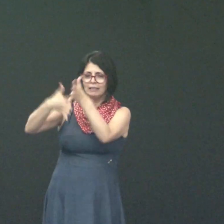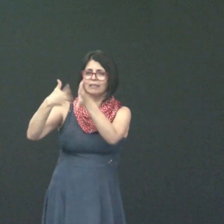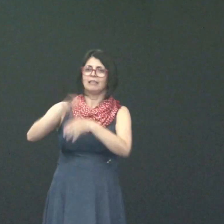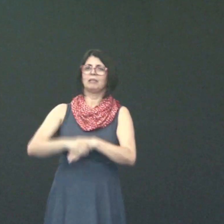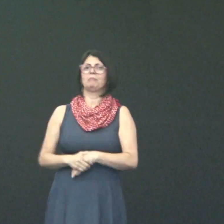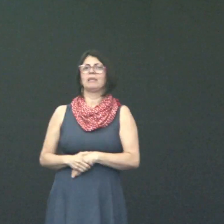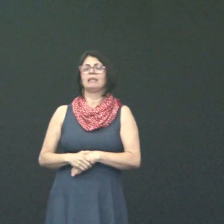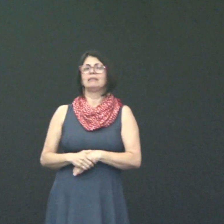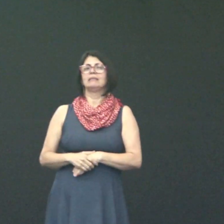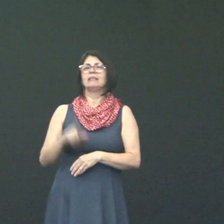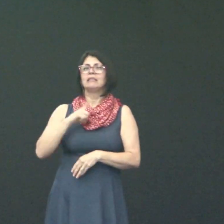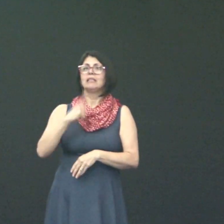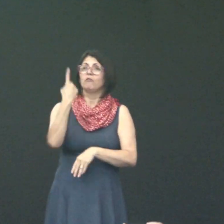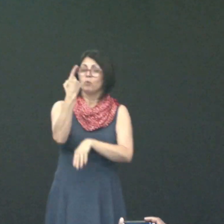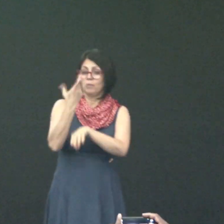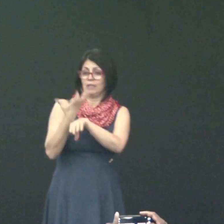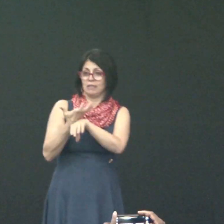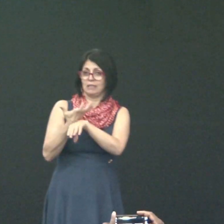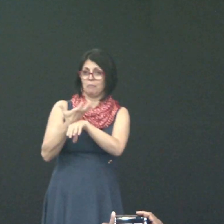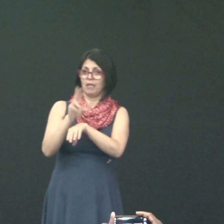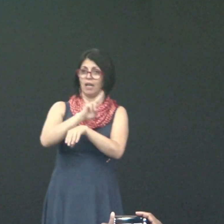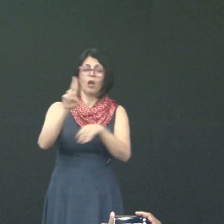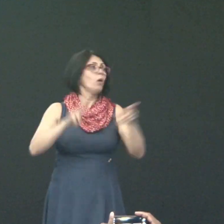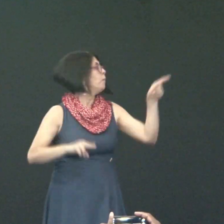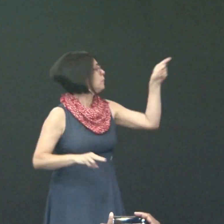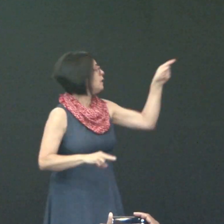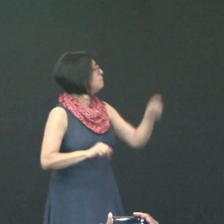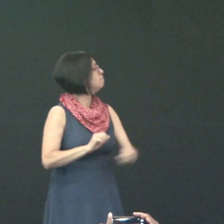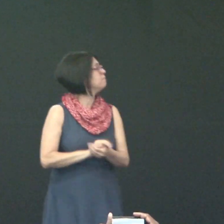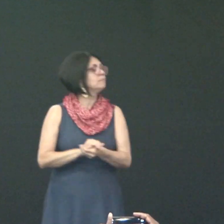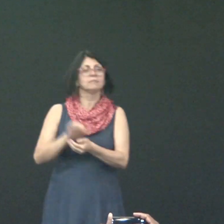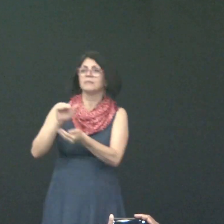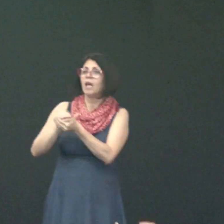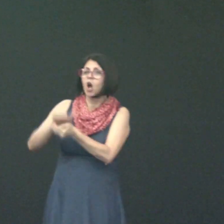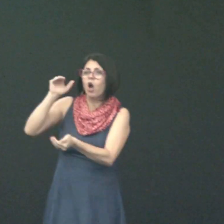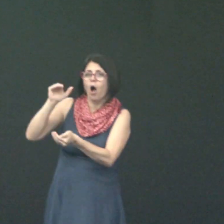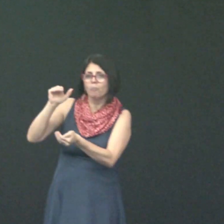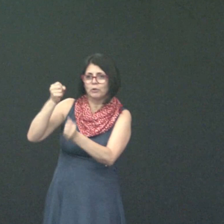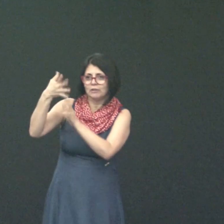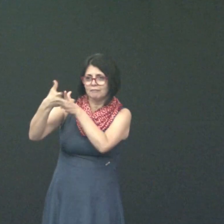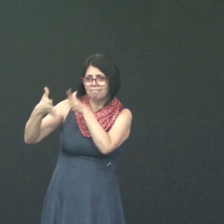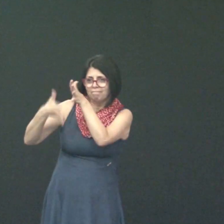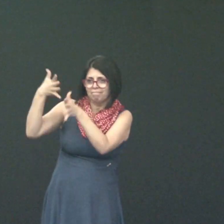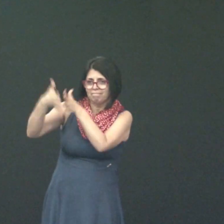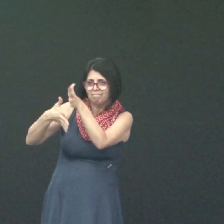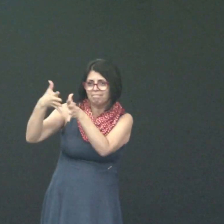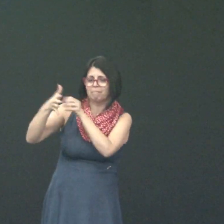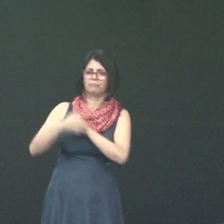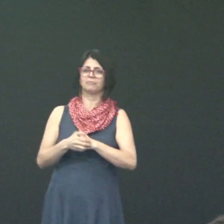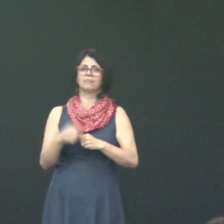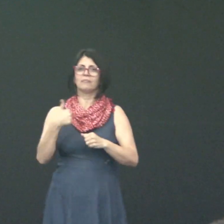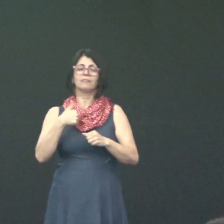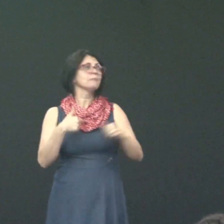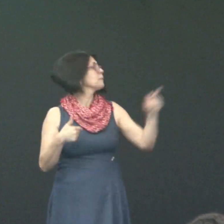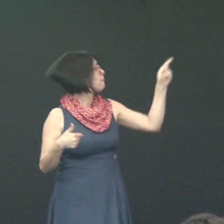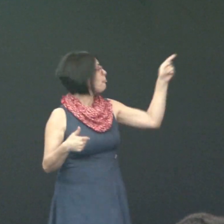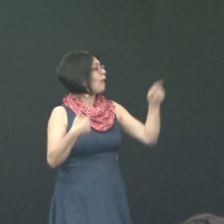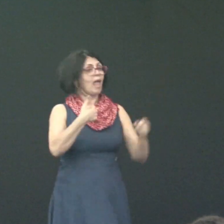que nós coletamos informações numa pesquisa gravada em línguas de sinais e desenvolvemos um